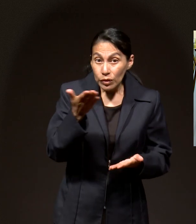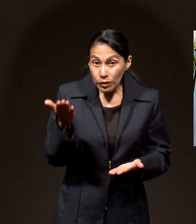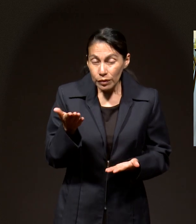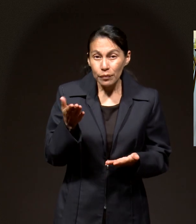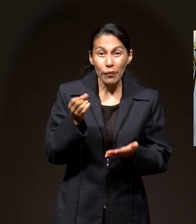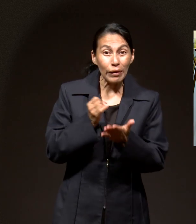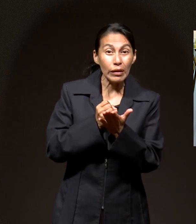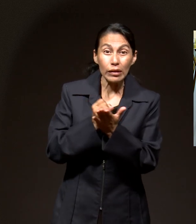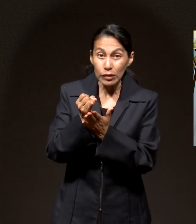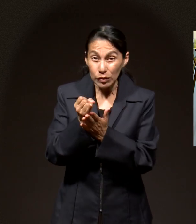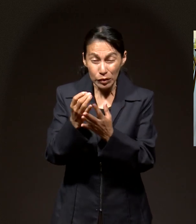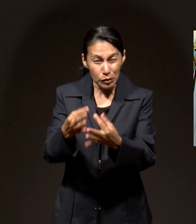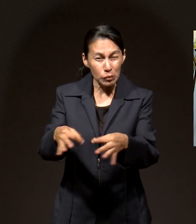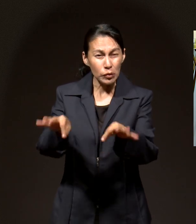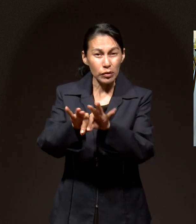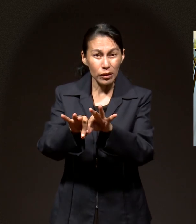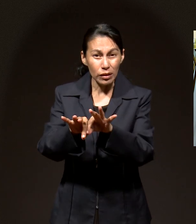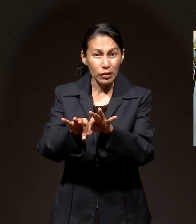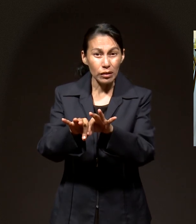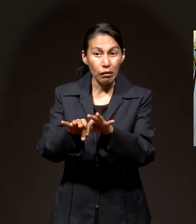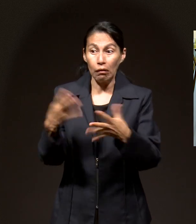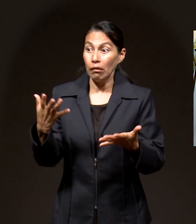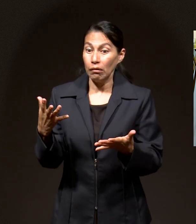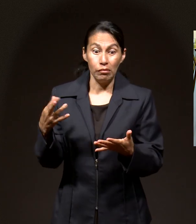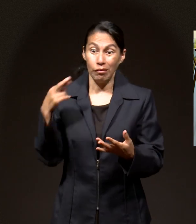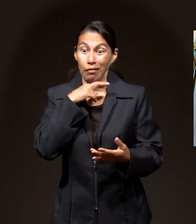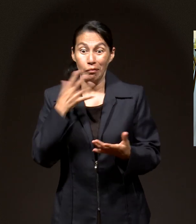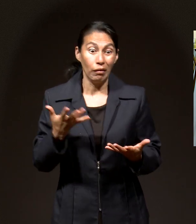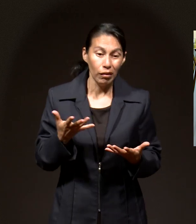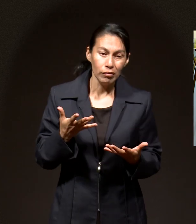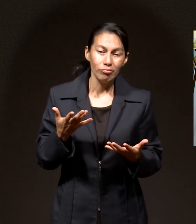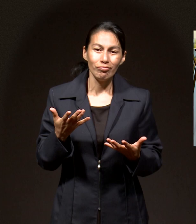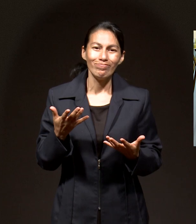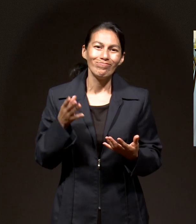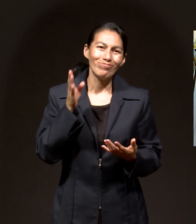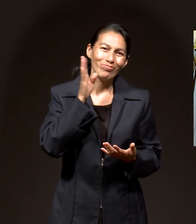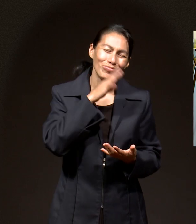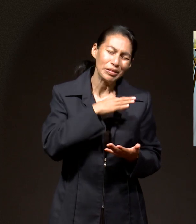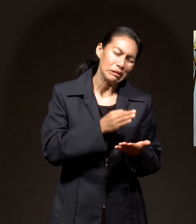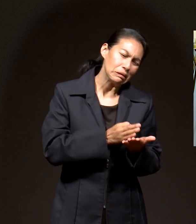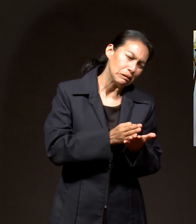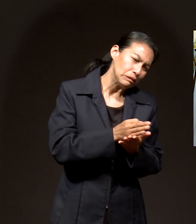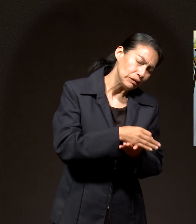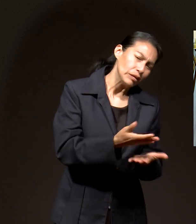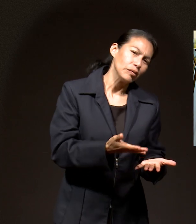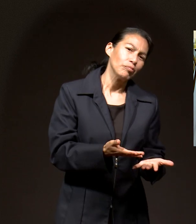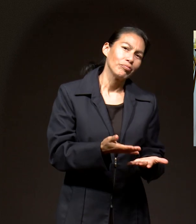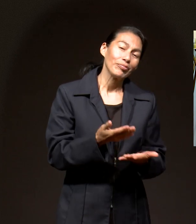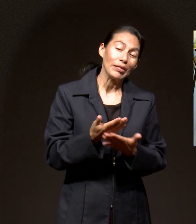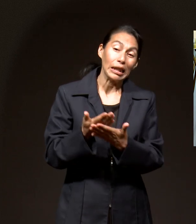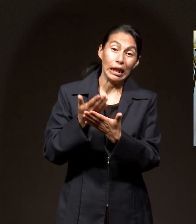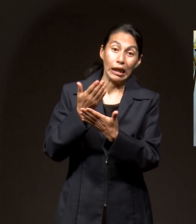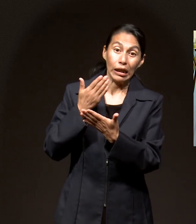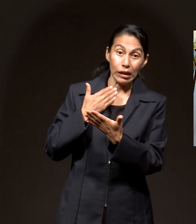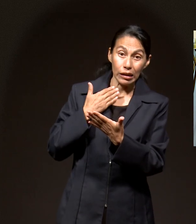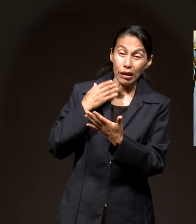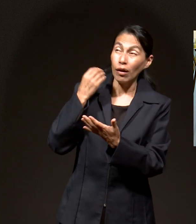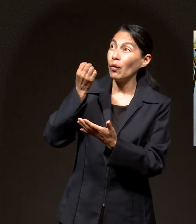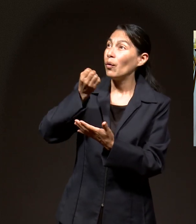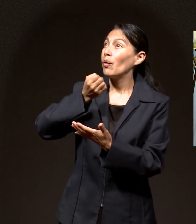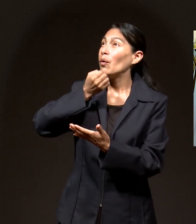importantes decisiones, pero a la ligera, y les ha ido mal? Porque quizá